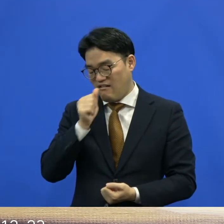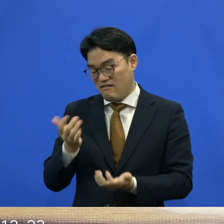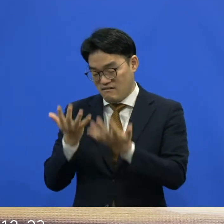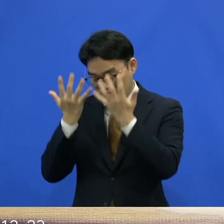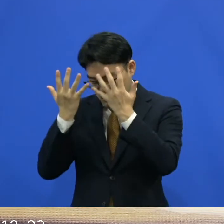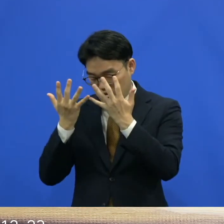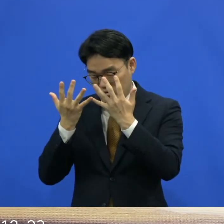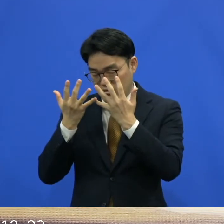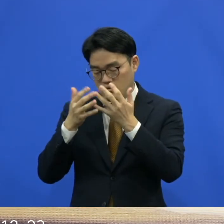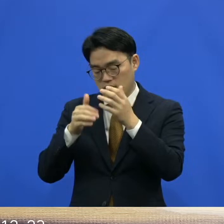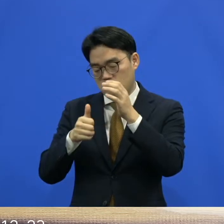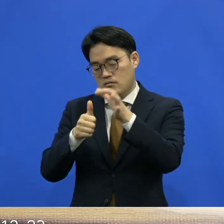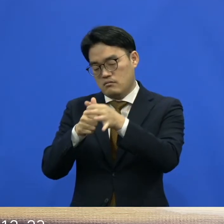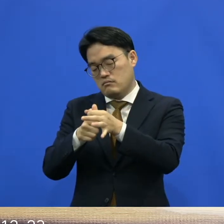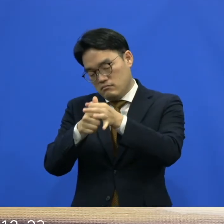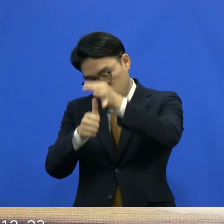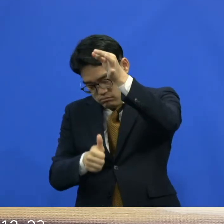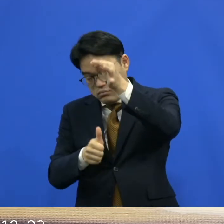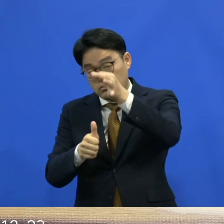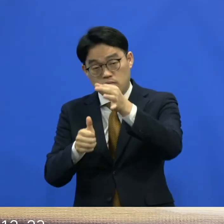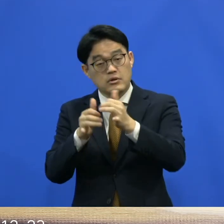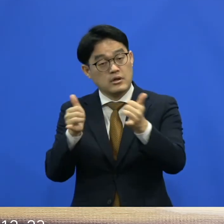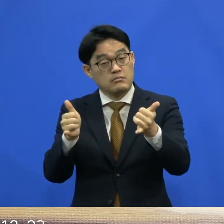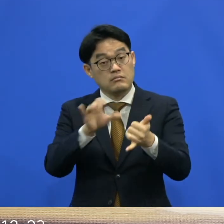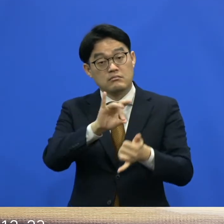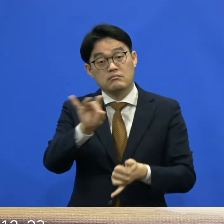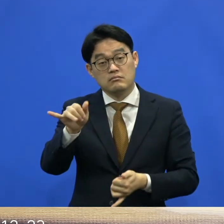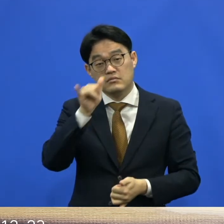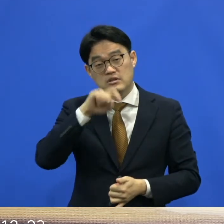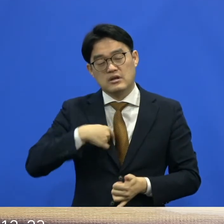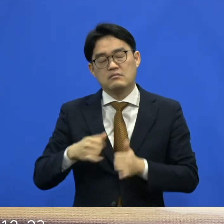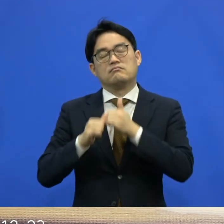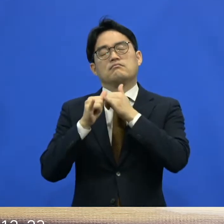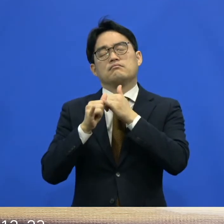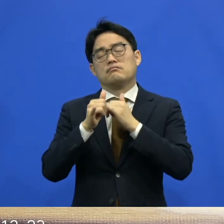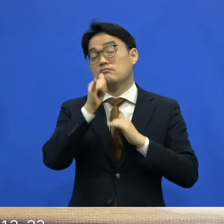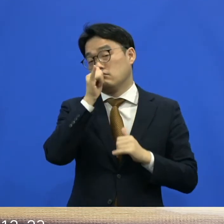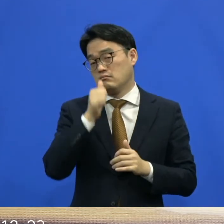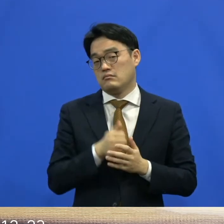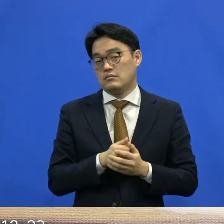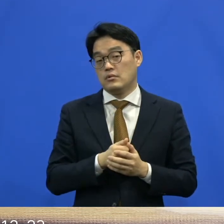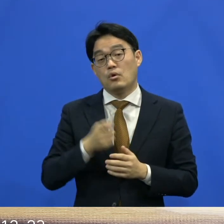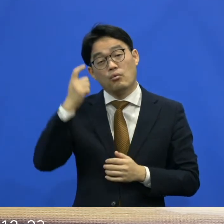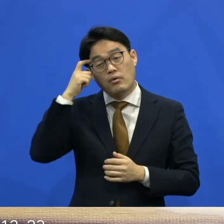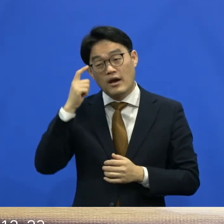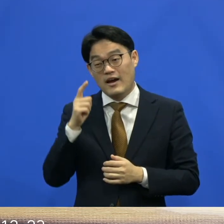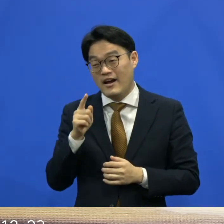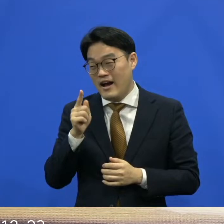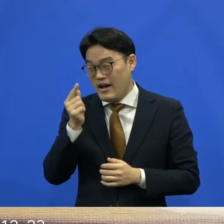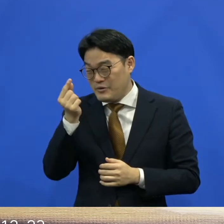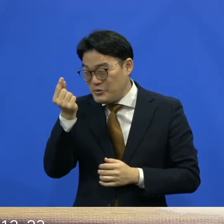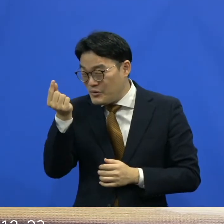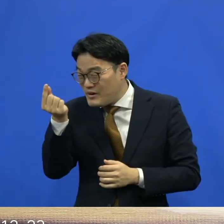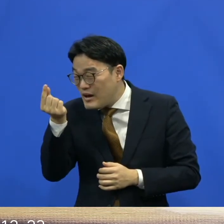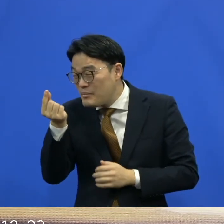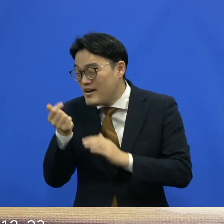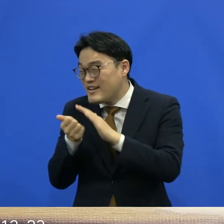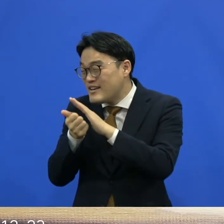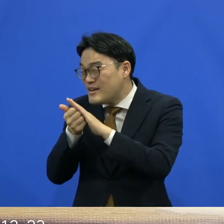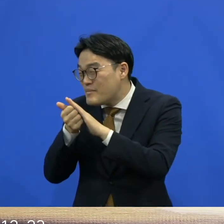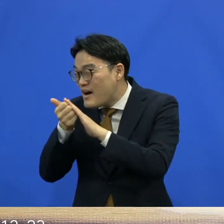비참한 거죠. 비참한 거죠. 한 가닥 희망의 불이 꺼져버린 거예요.